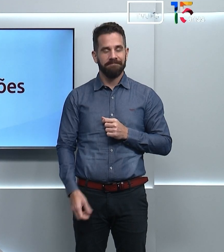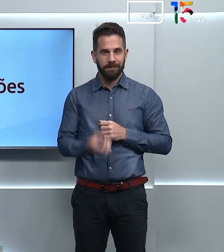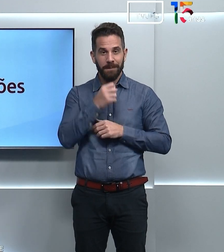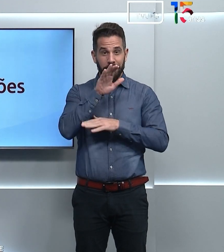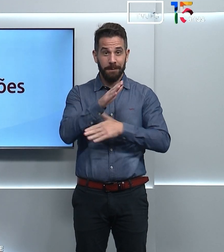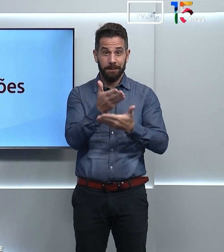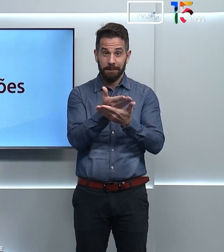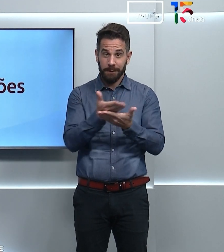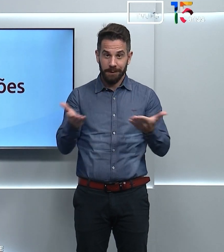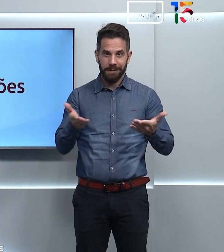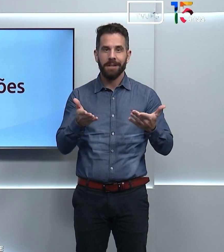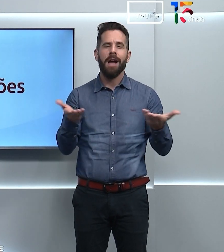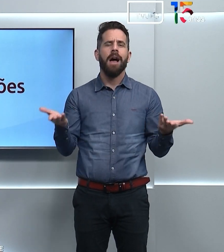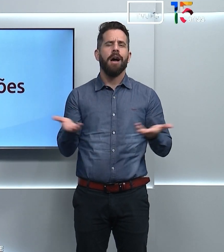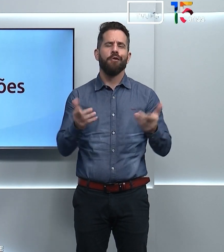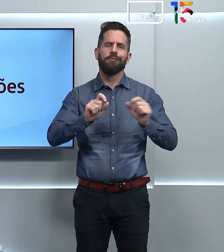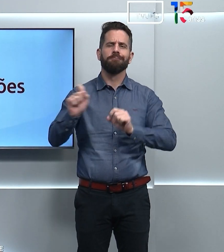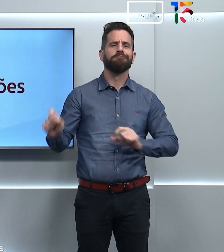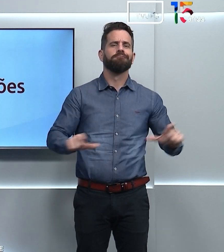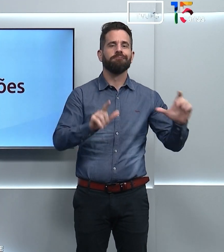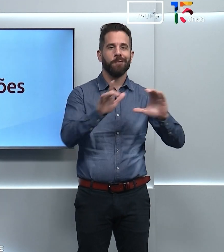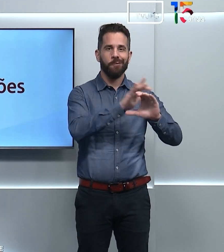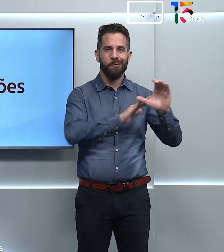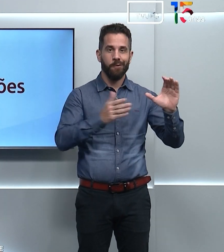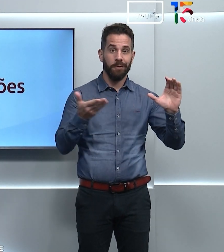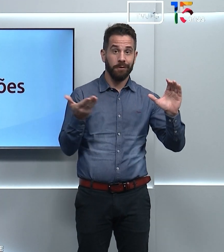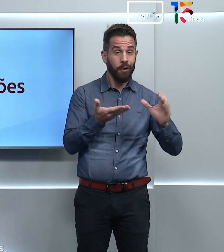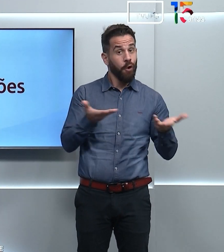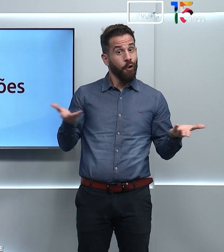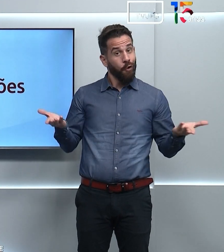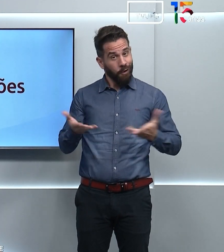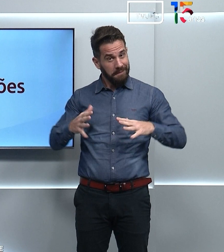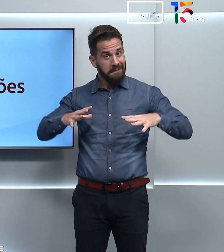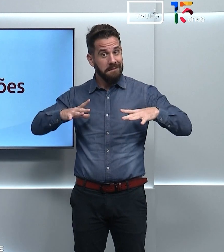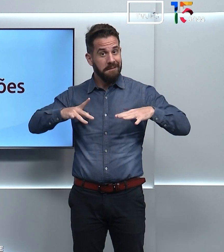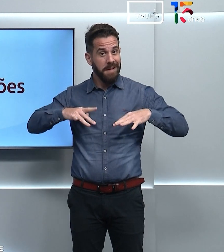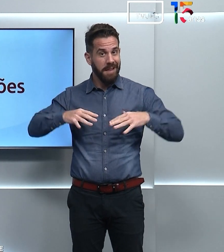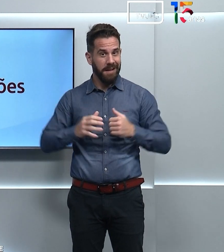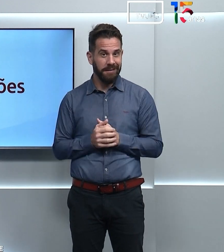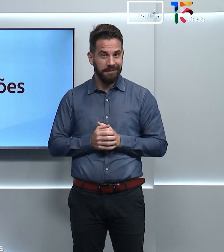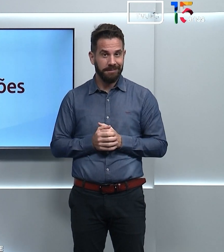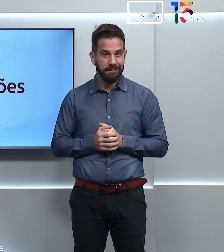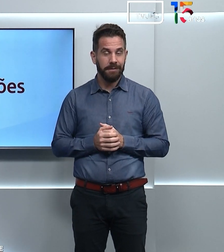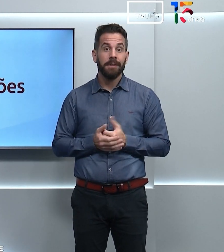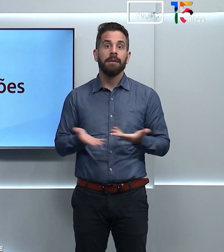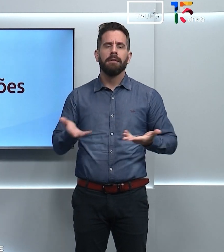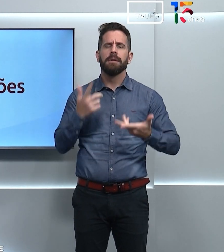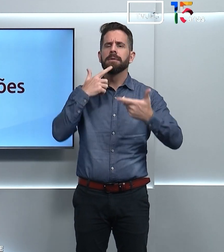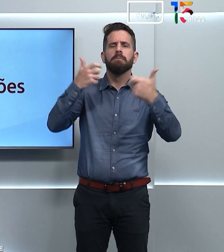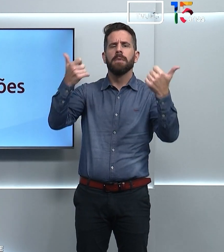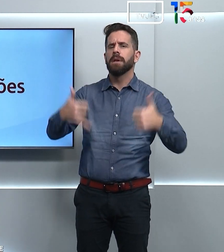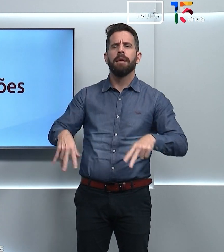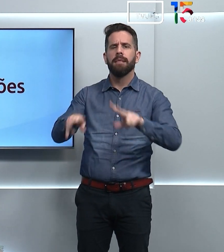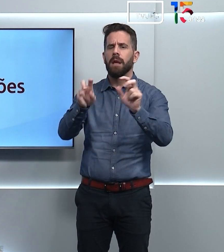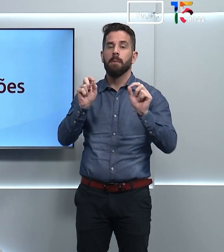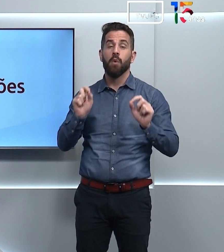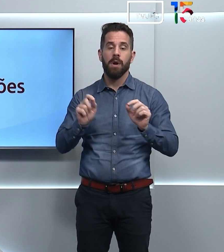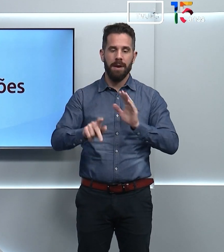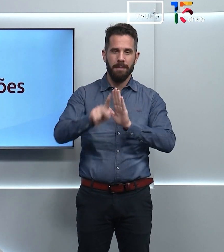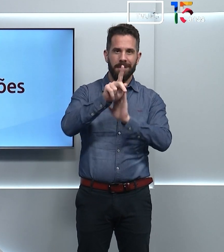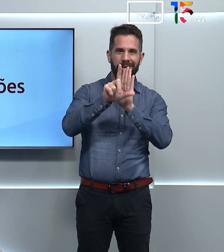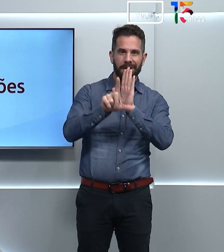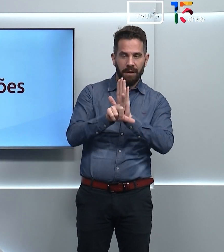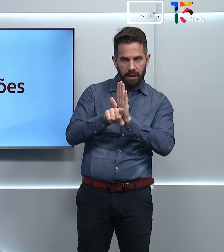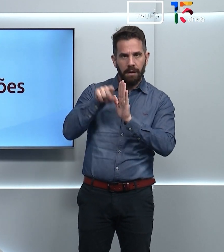Boa tarde! Está começando Conexões nesse feriado. E hoje nós vamos falar sobre um projeto de lei que pretende